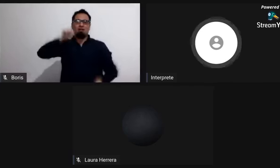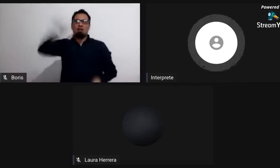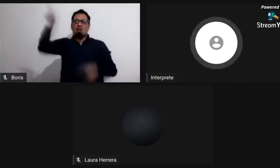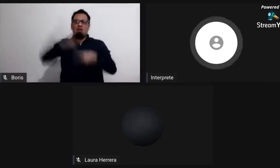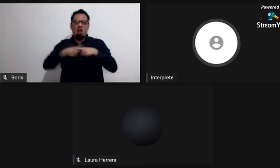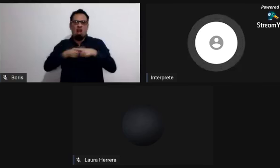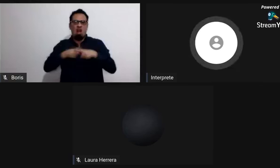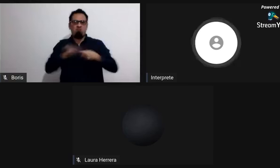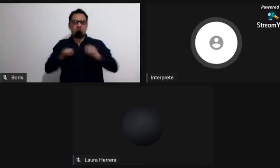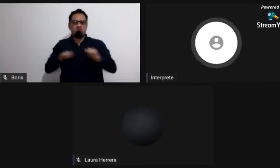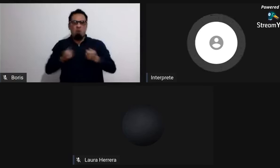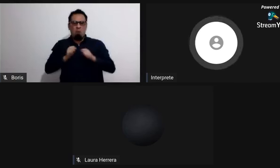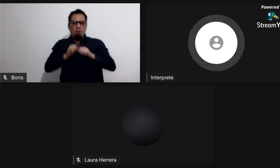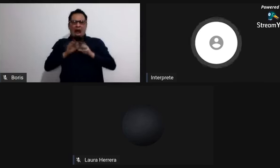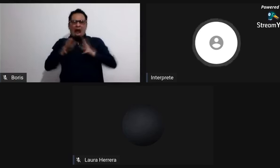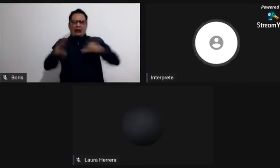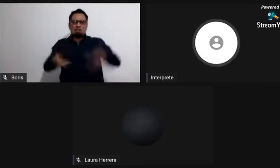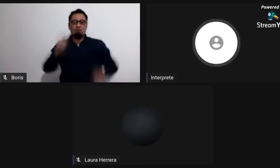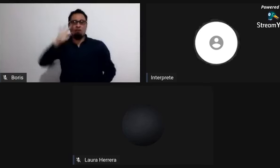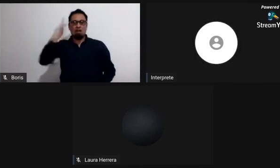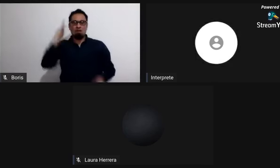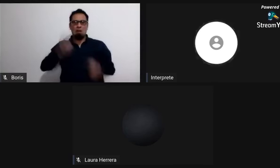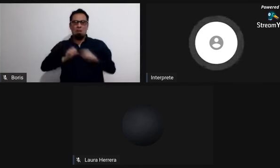partidos políticos y todas esas diferencias que